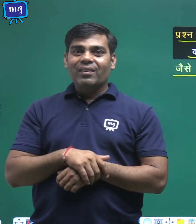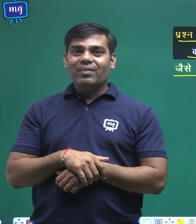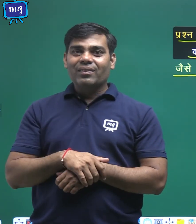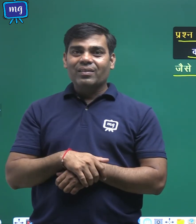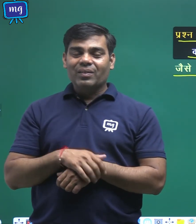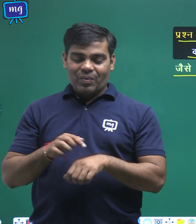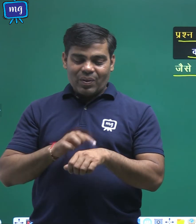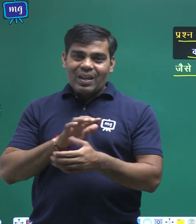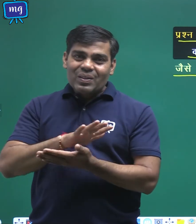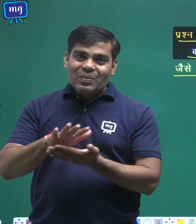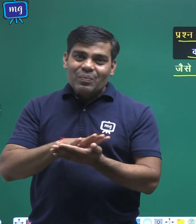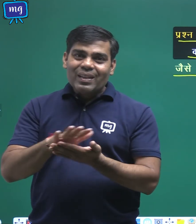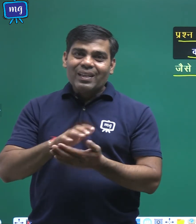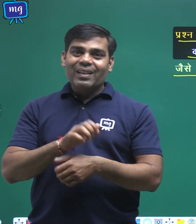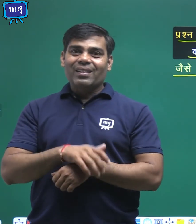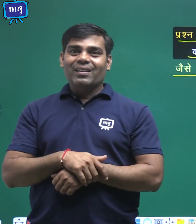चुपड़ी,